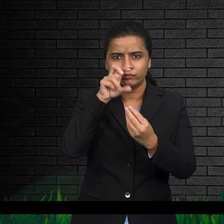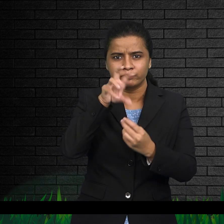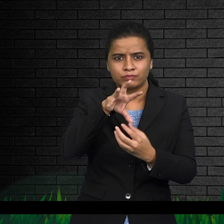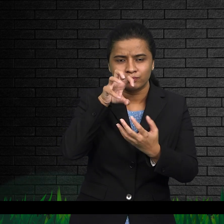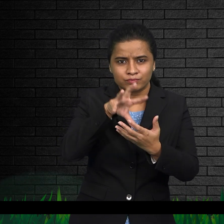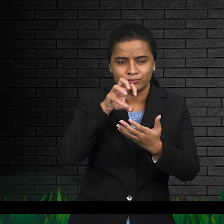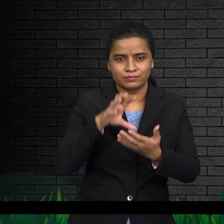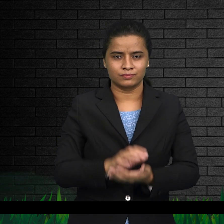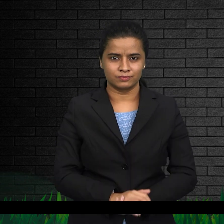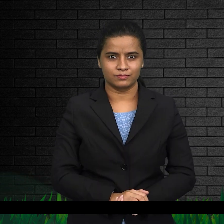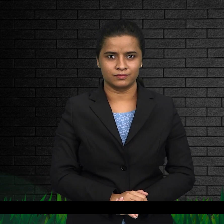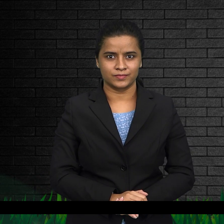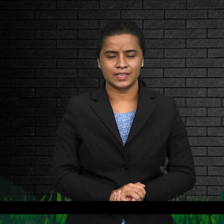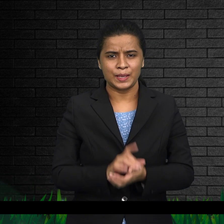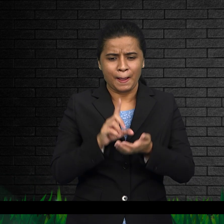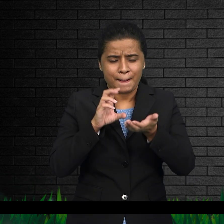పీల్చుట,